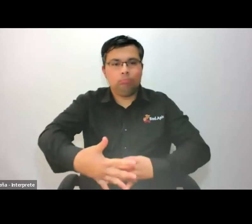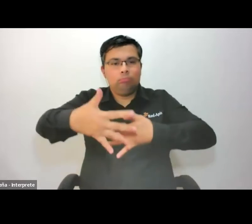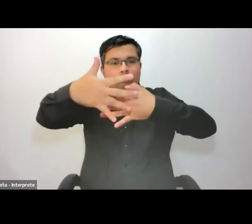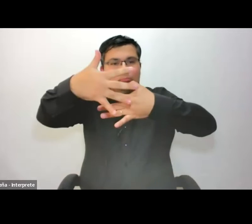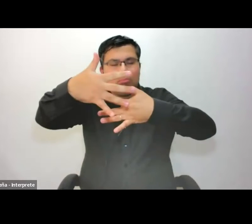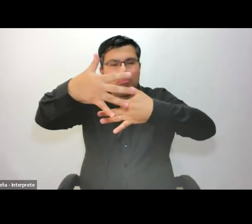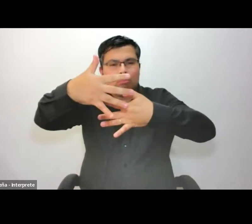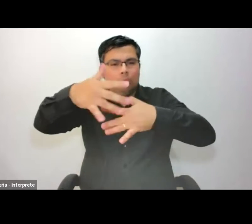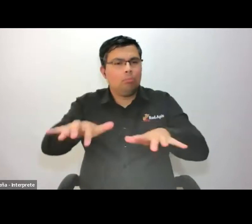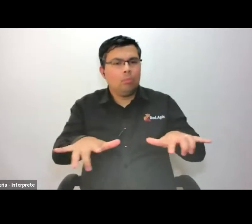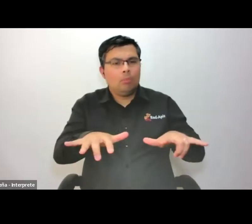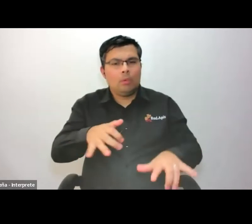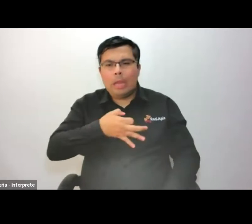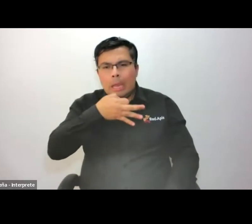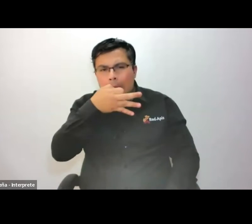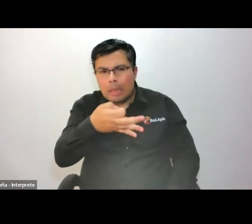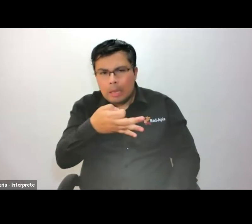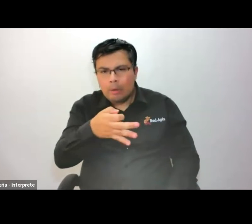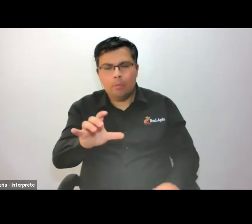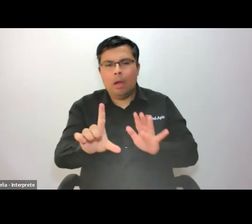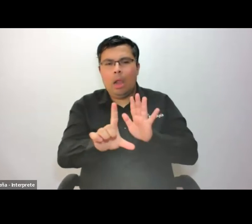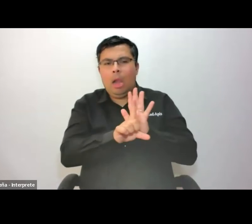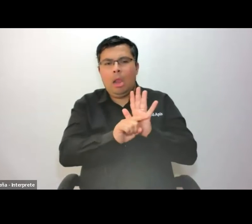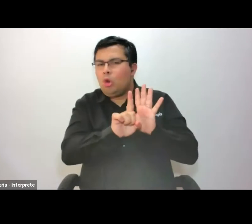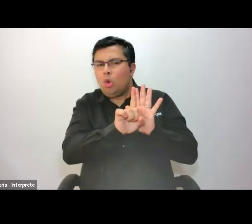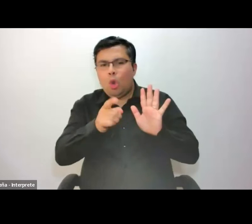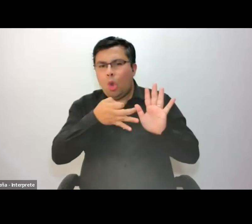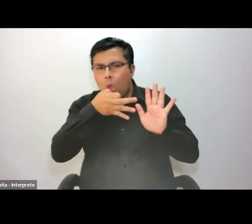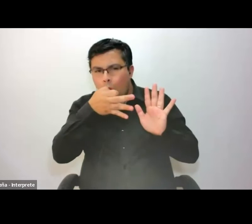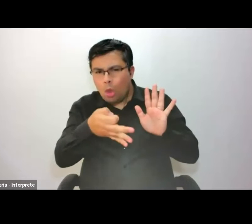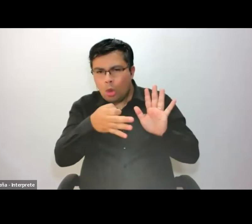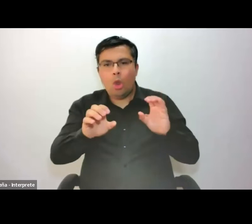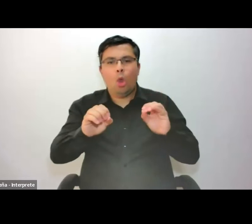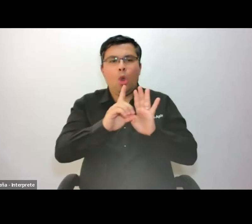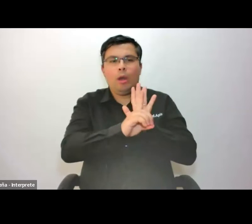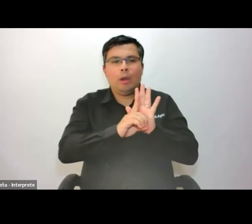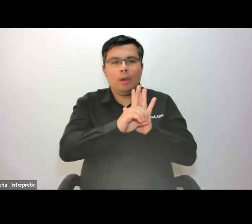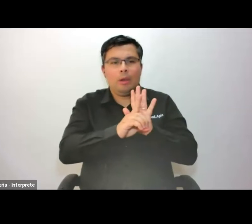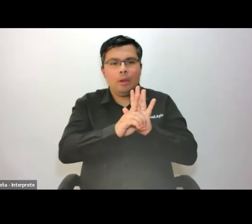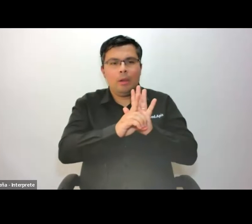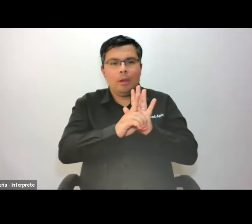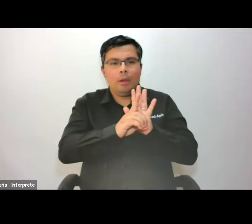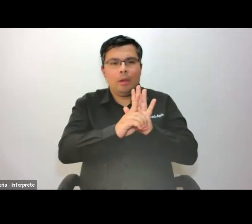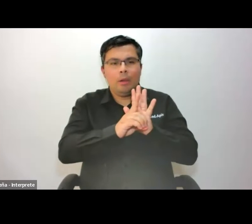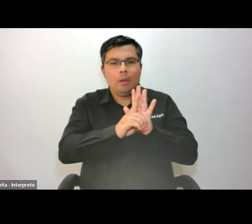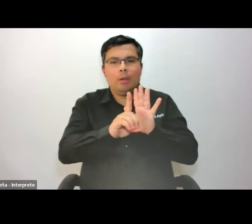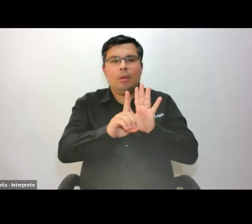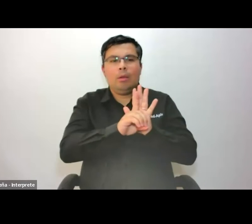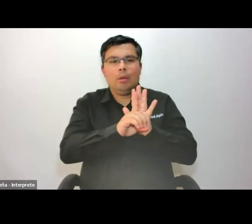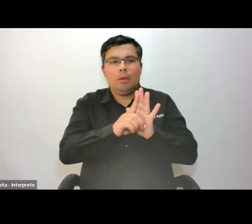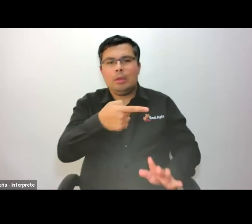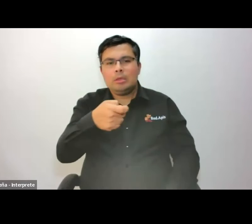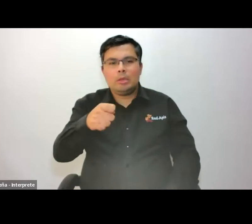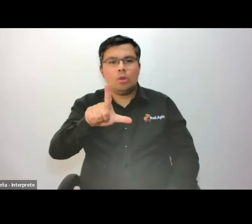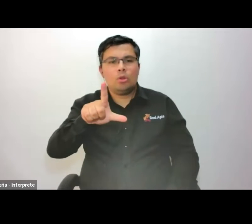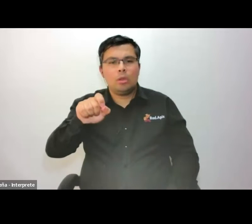en ningún caso la ley se refiere o el decreto 170 se refiere al cupo máximo de estudiantes